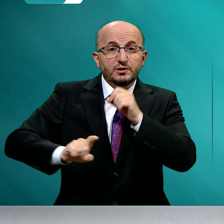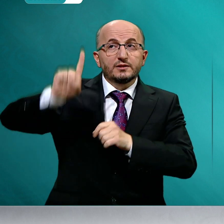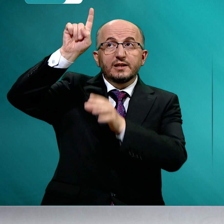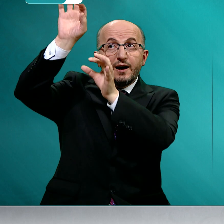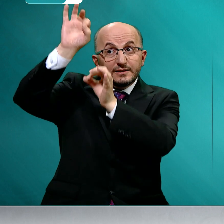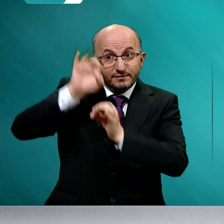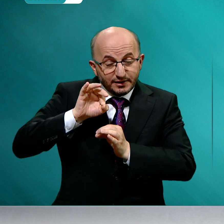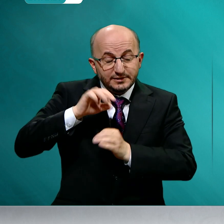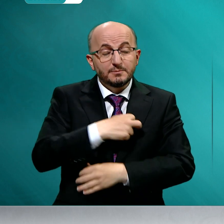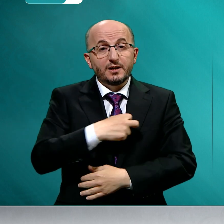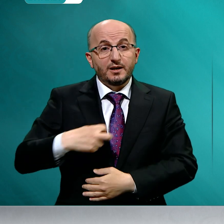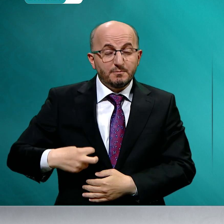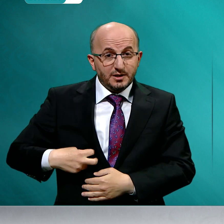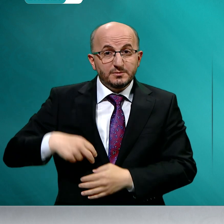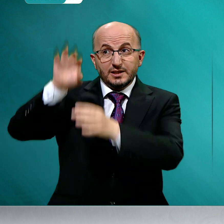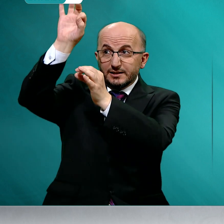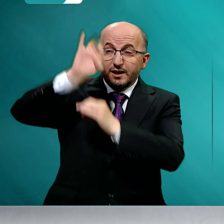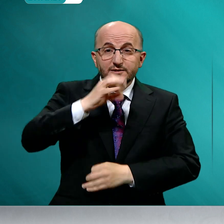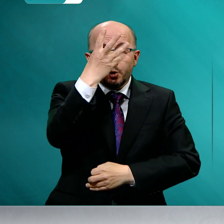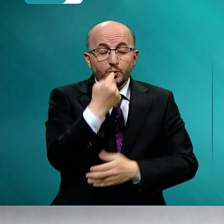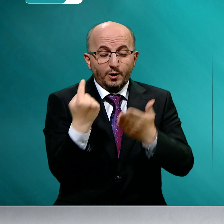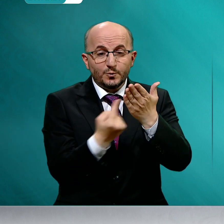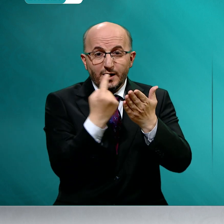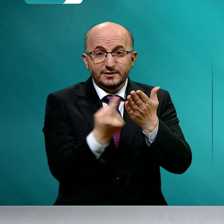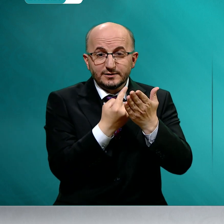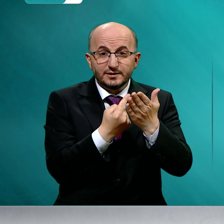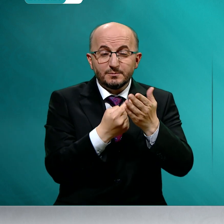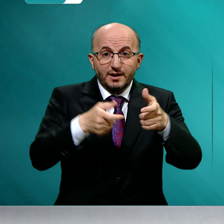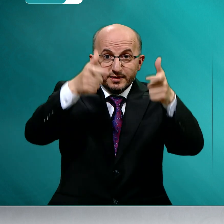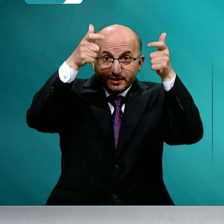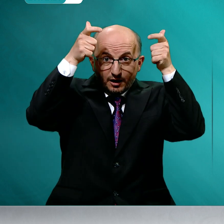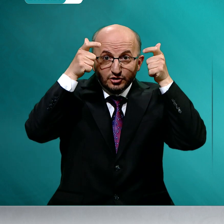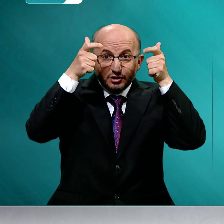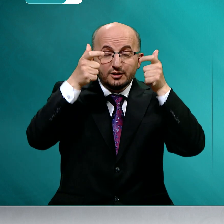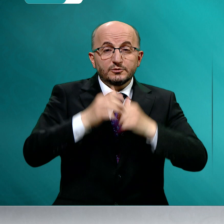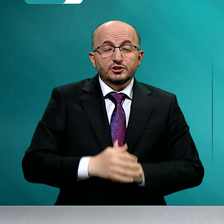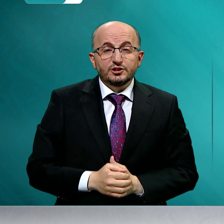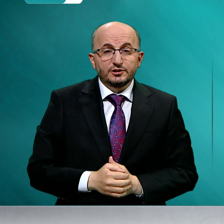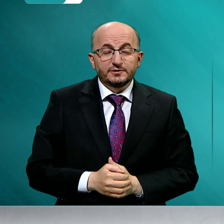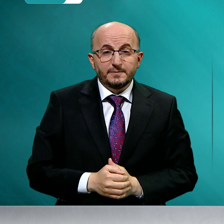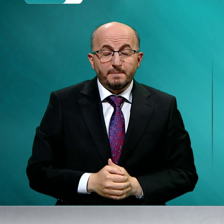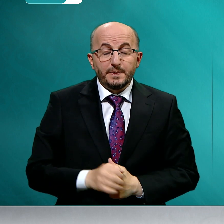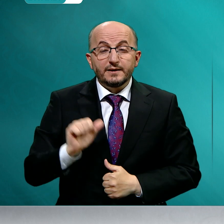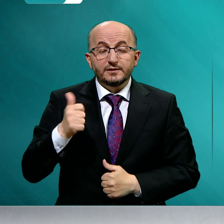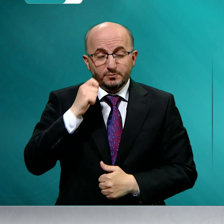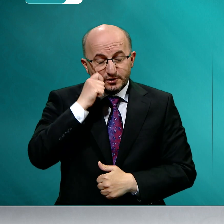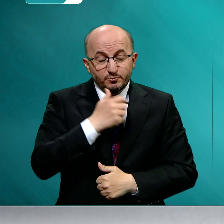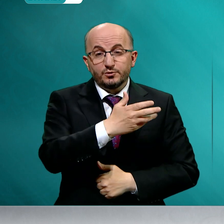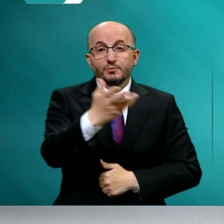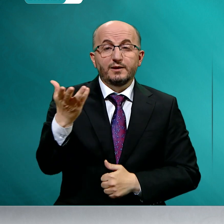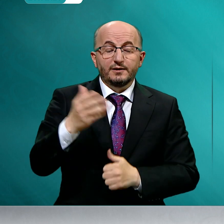vahiy, Peygamberimize nazil olan Kur'an-ı Kerim'le taçlanmıştır. Kıymetli